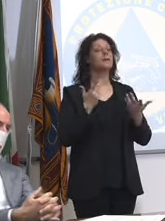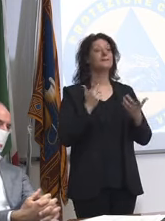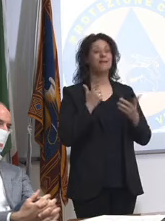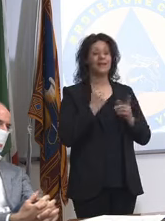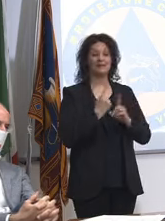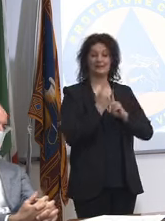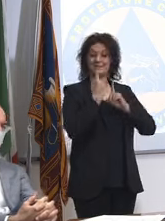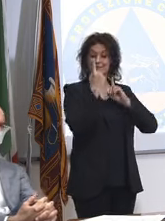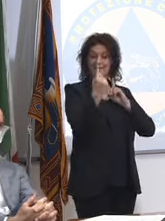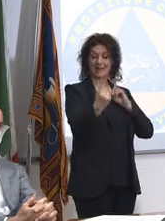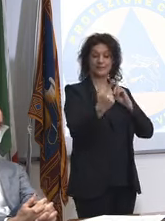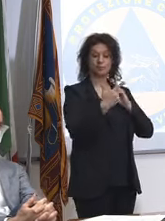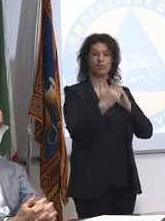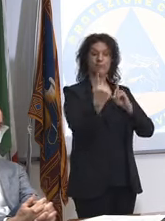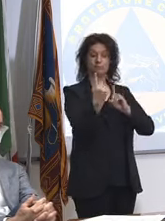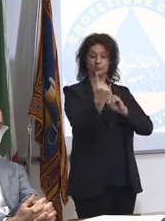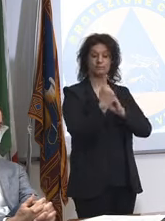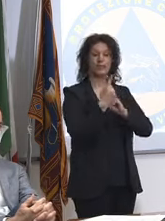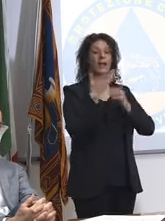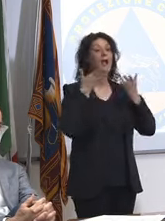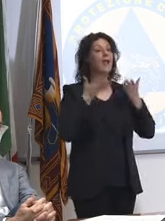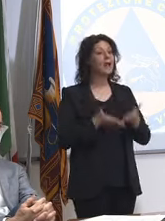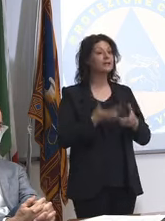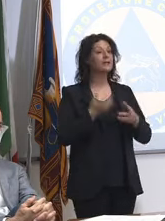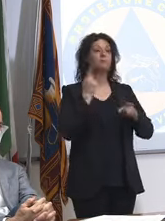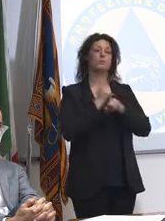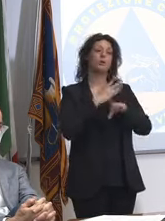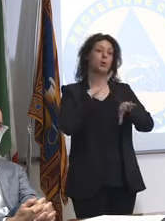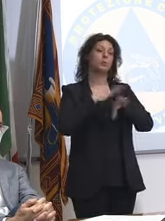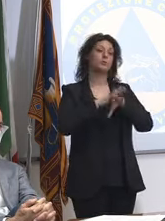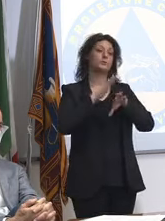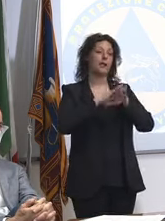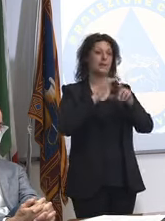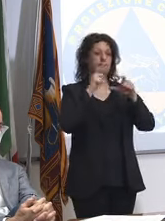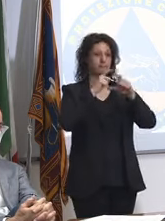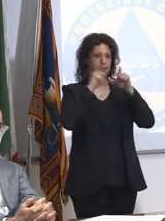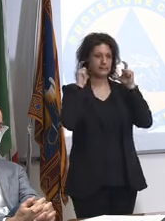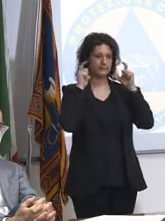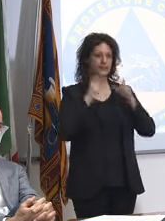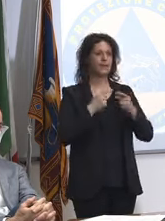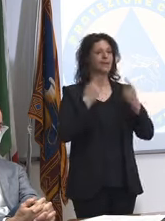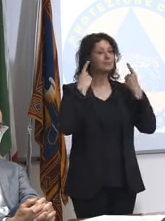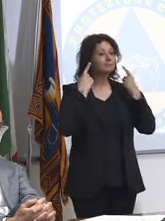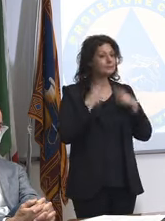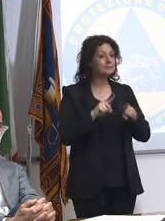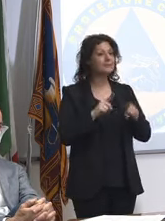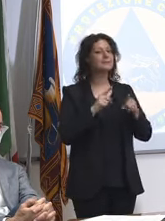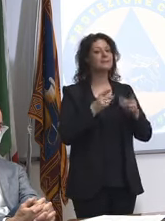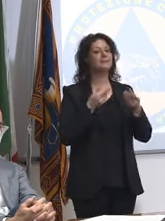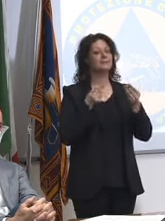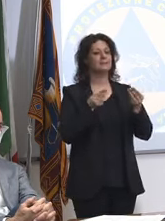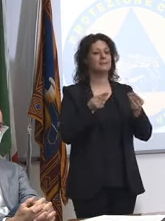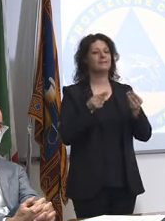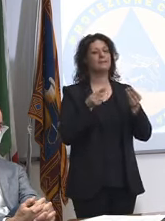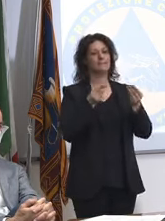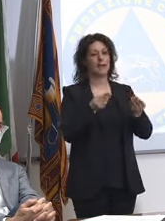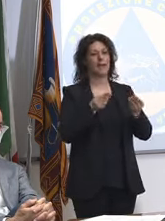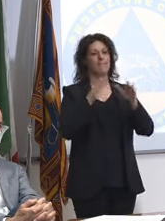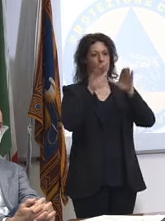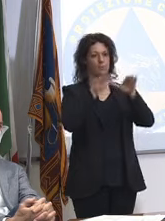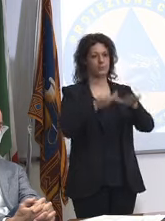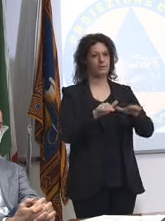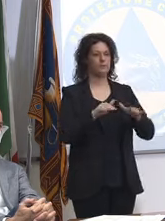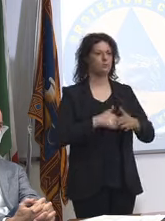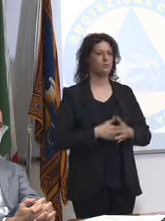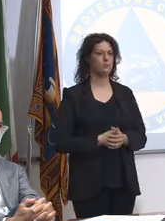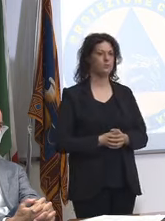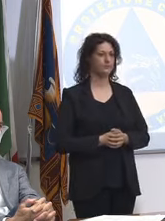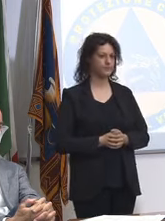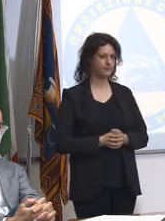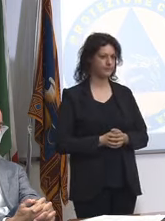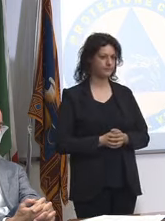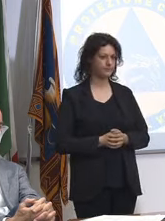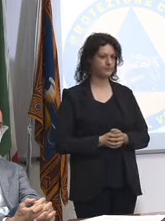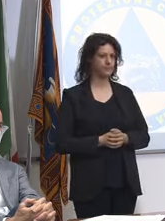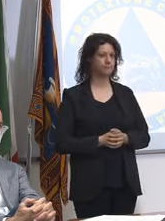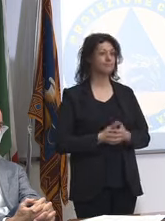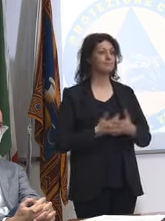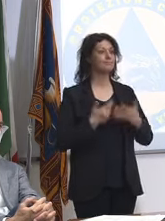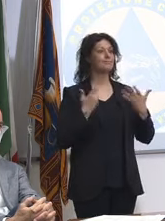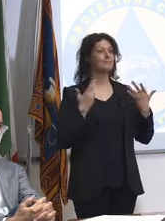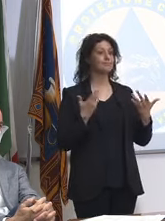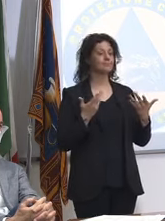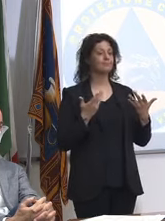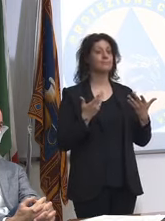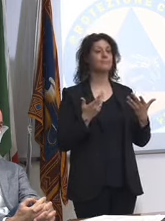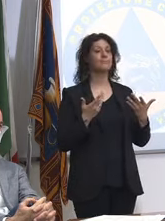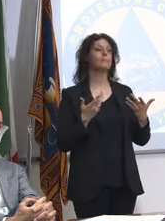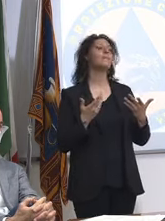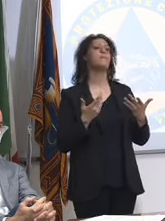ci protegge. Come e quando questo tipo di comportamenti si potranno riflettere su un aumento dei casi, è